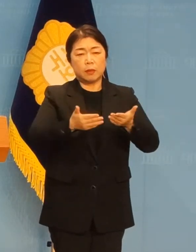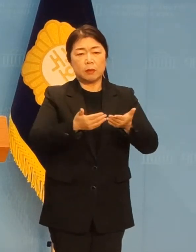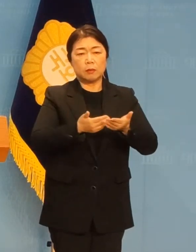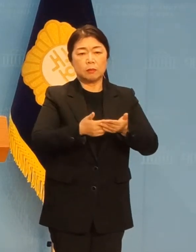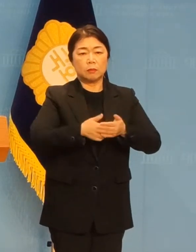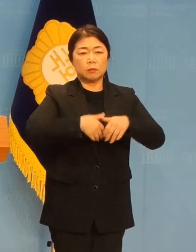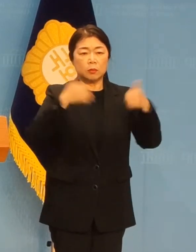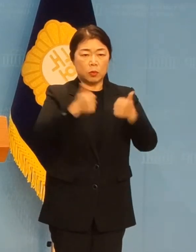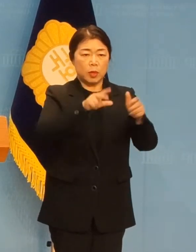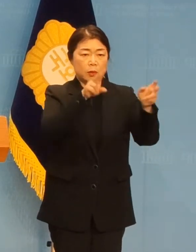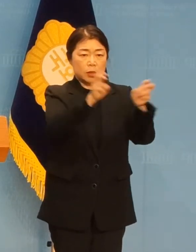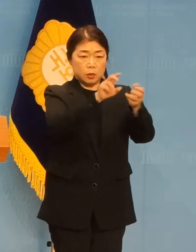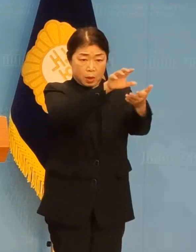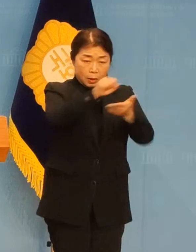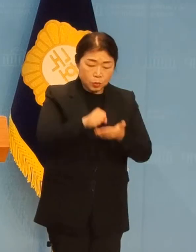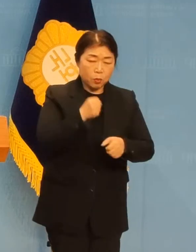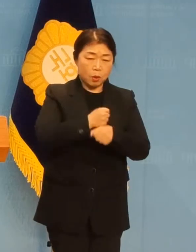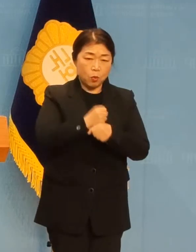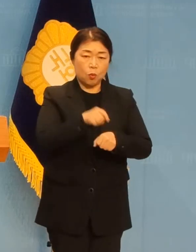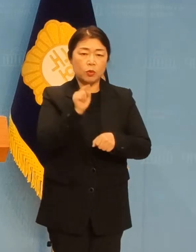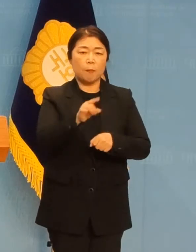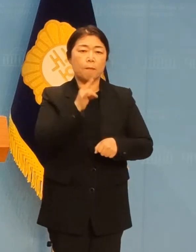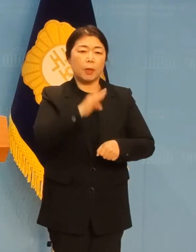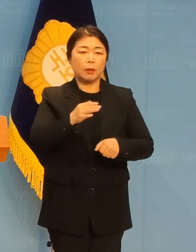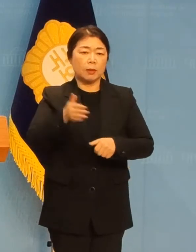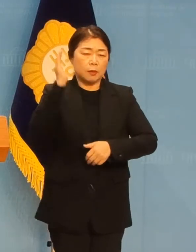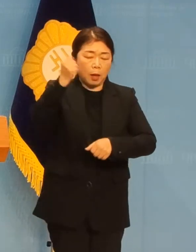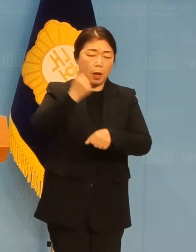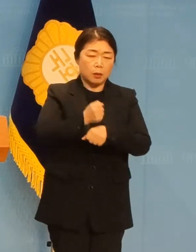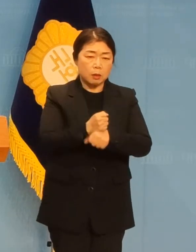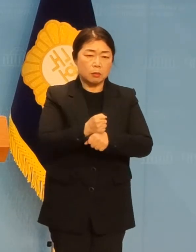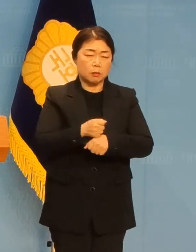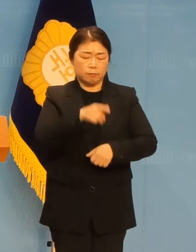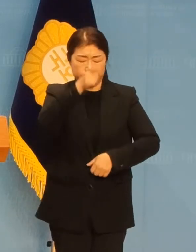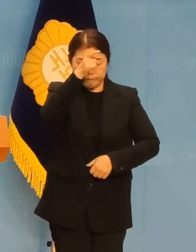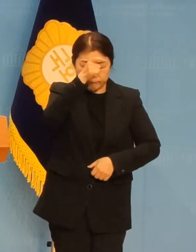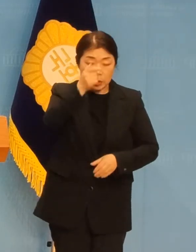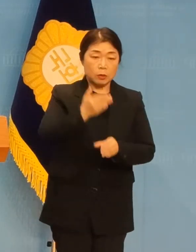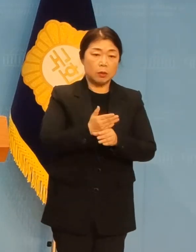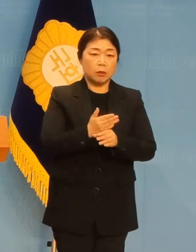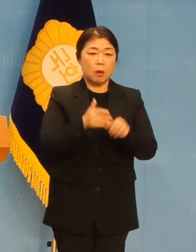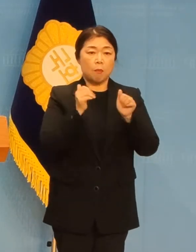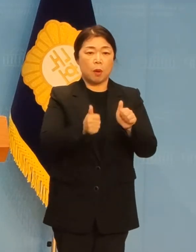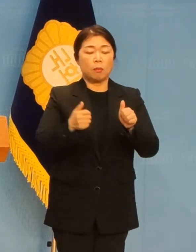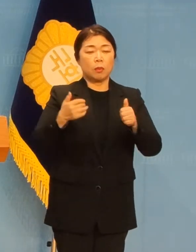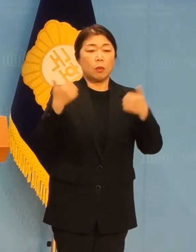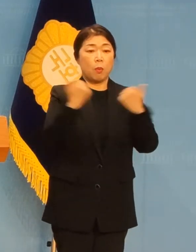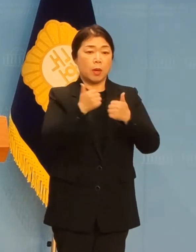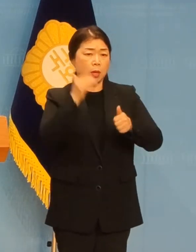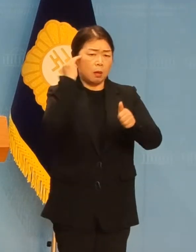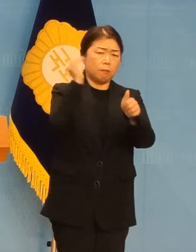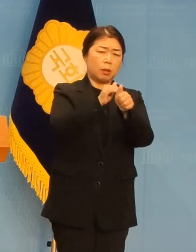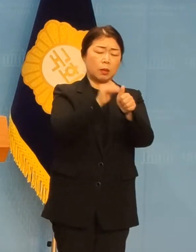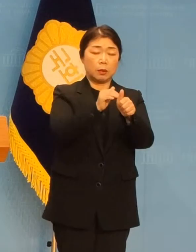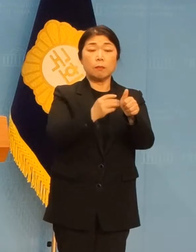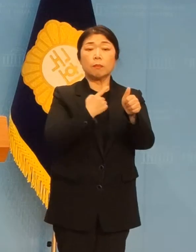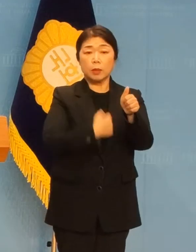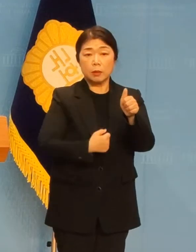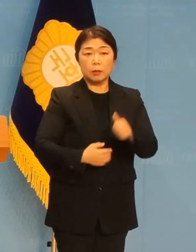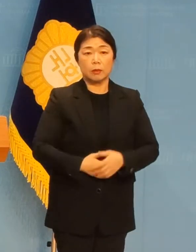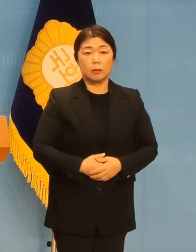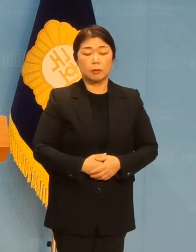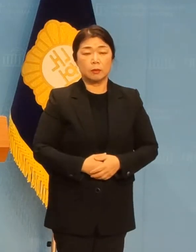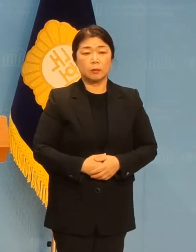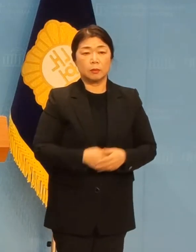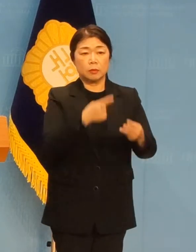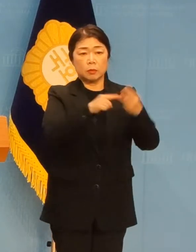논의 의제로 올려놓고 계속 법사위 진행을 방해해 왔습니다.